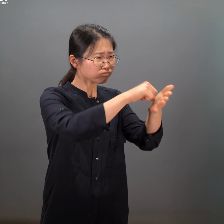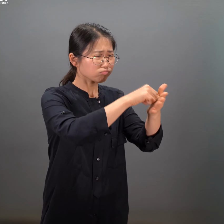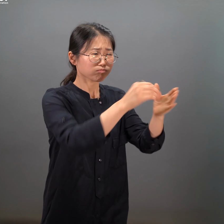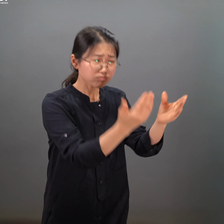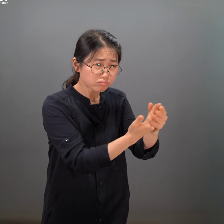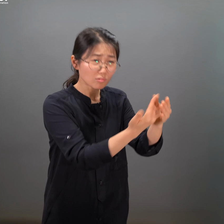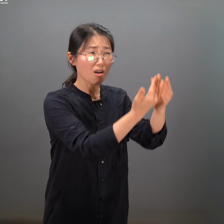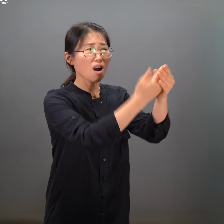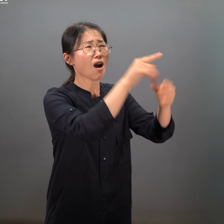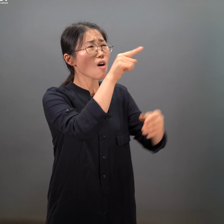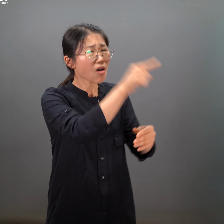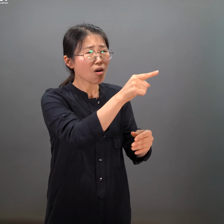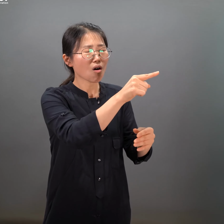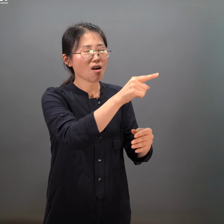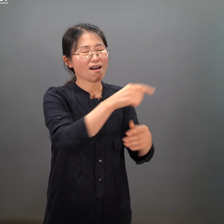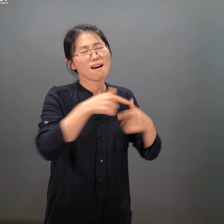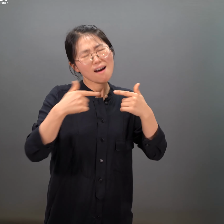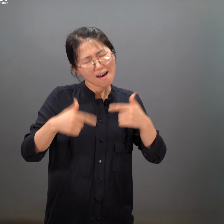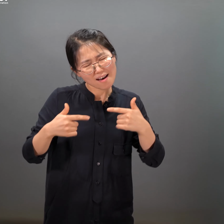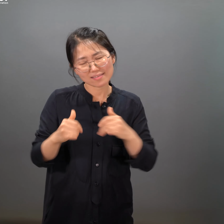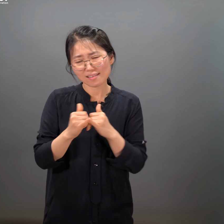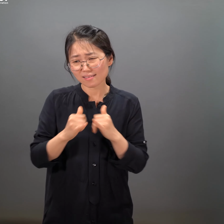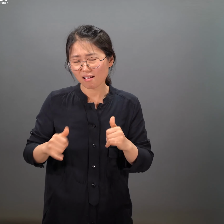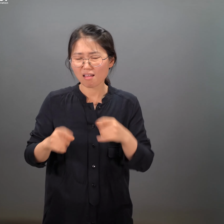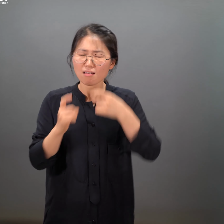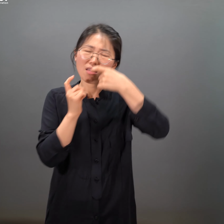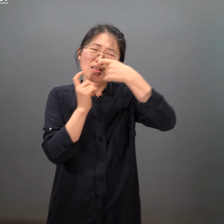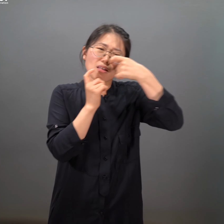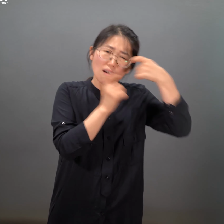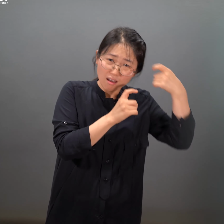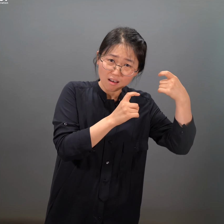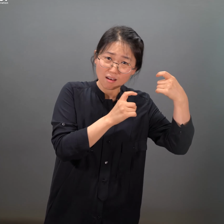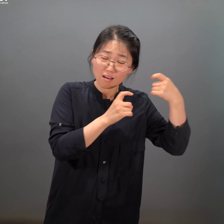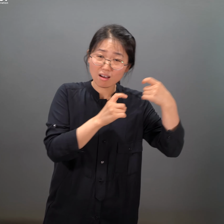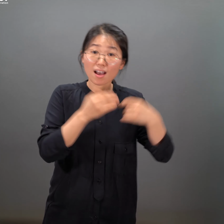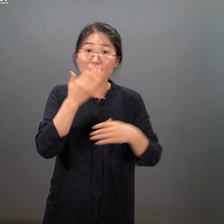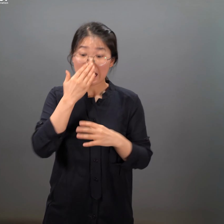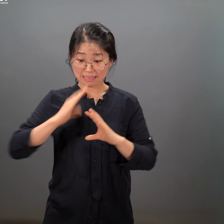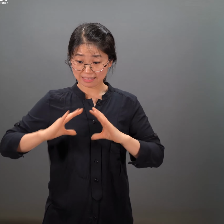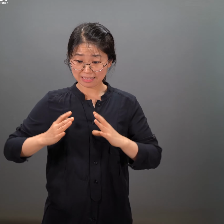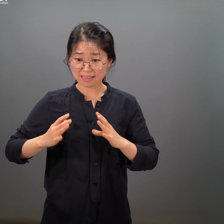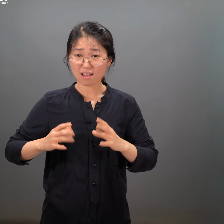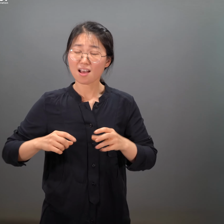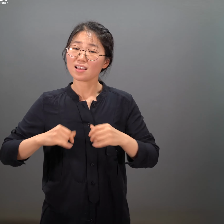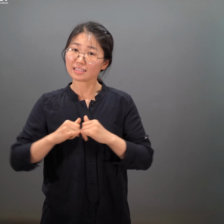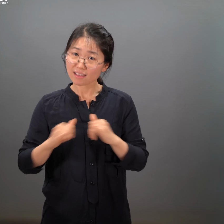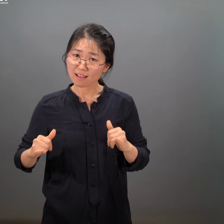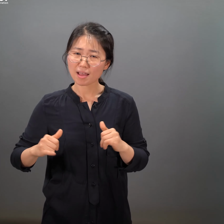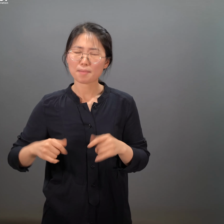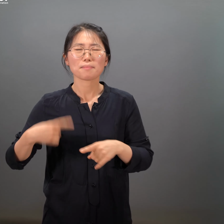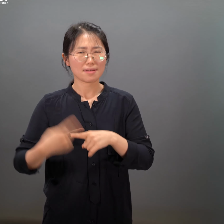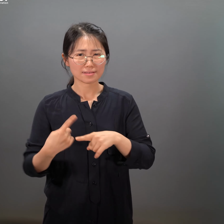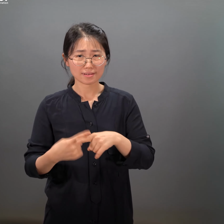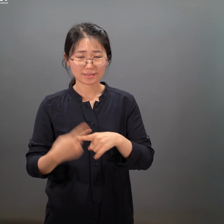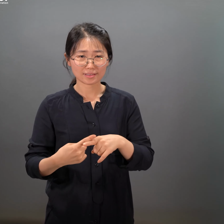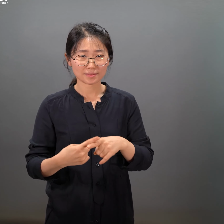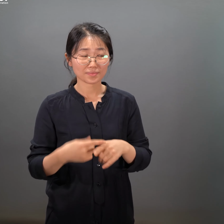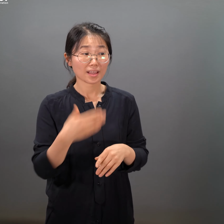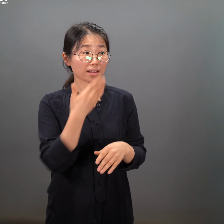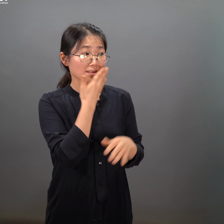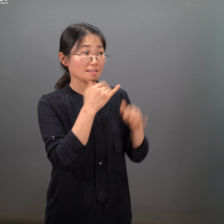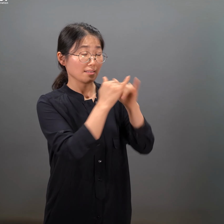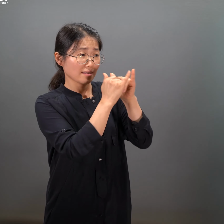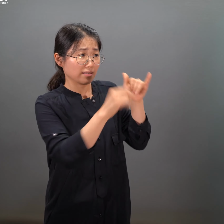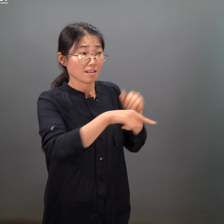사람을 유혹합니다. 가나안 사람들을 만난 이스라엘도 예외는 아니었습니다. 그들이 즐기고 있는 물질 문명이